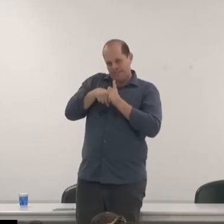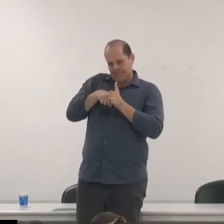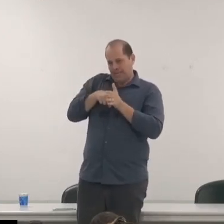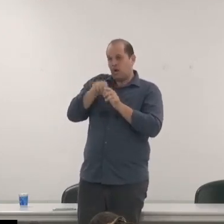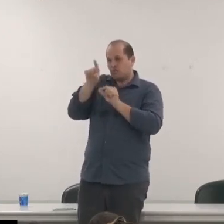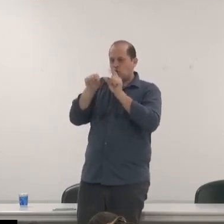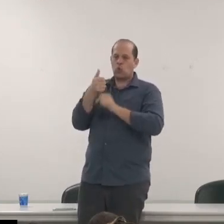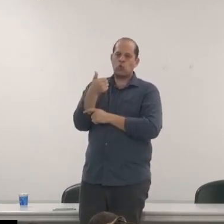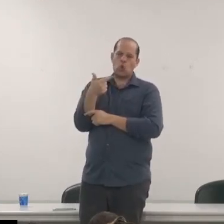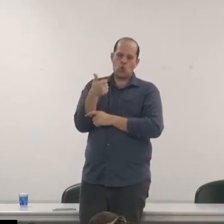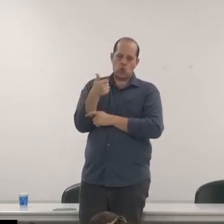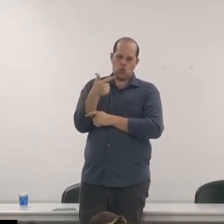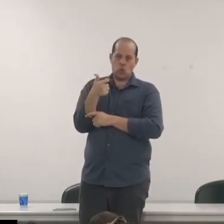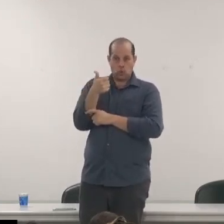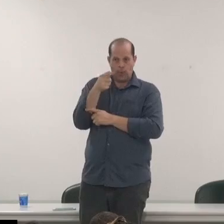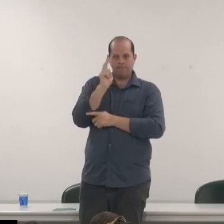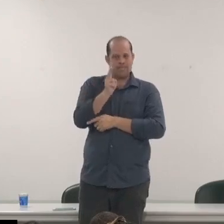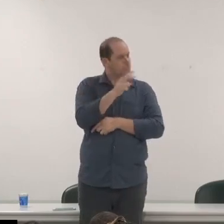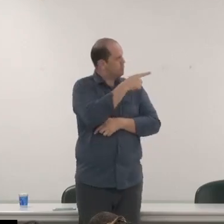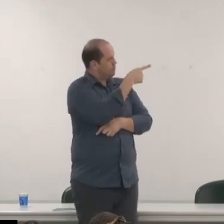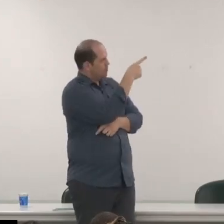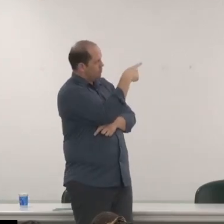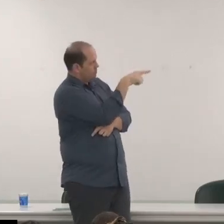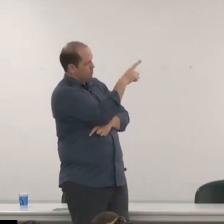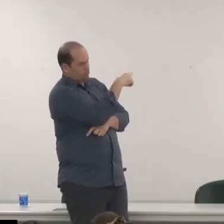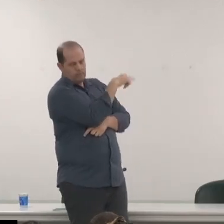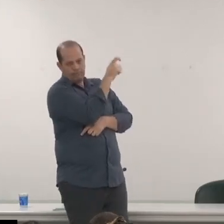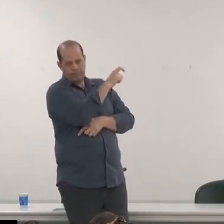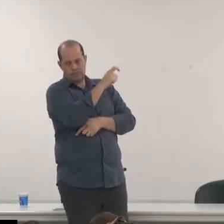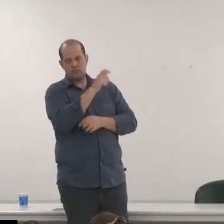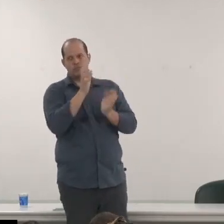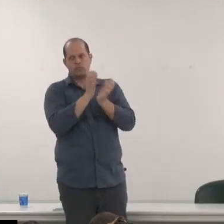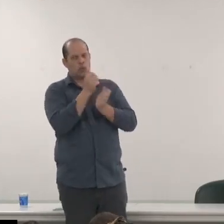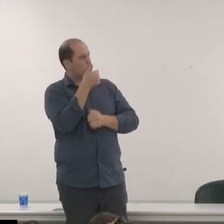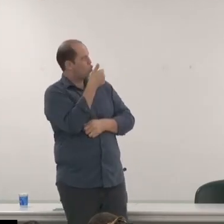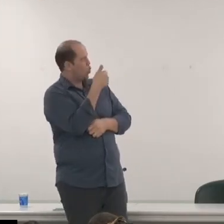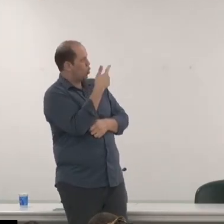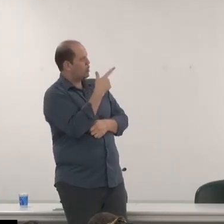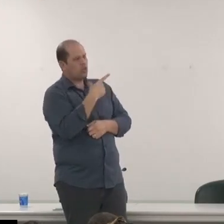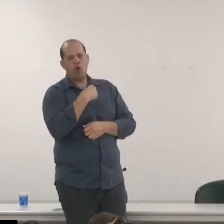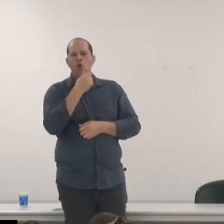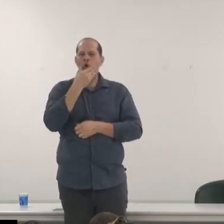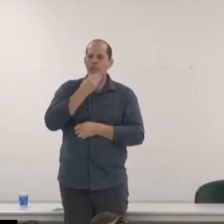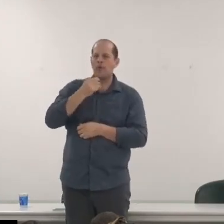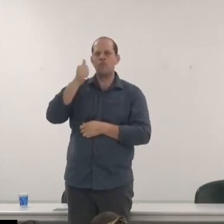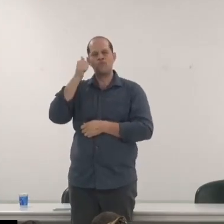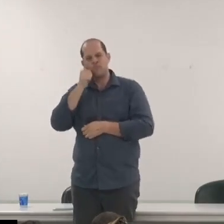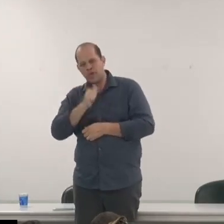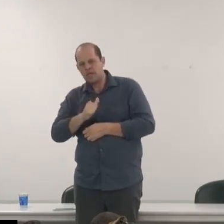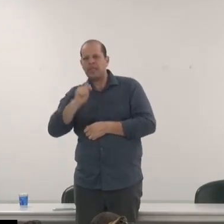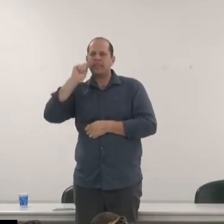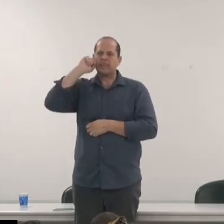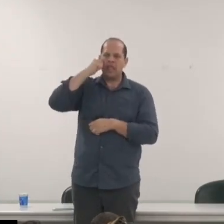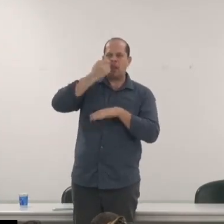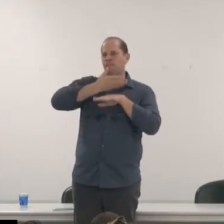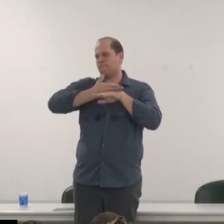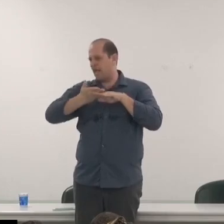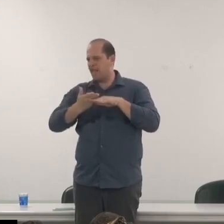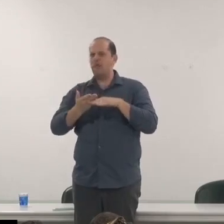No total, a gente tem 35 surdos que sinalizam, então aqui a gente tem vídeos disponíveis. Eu usei, principalmente,